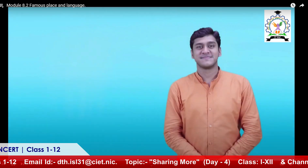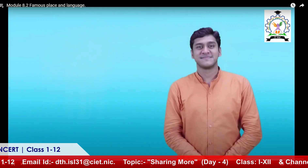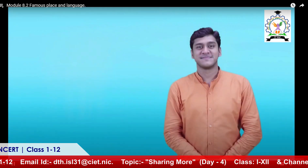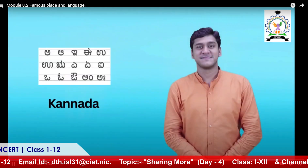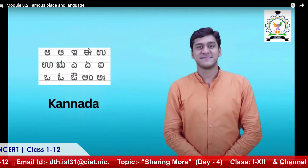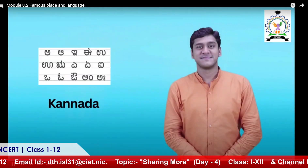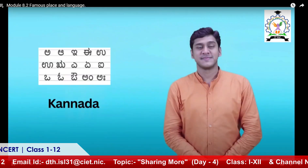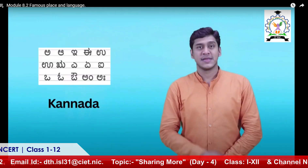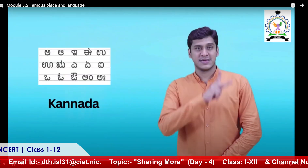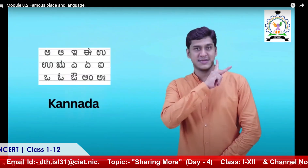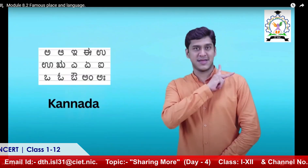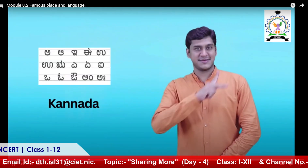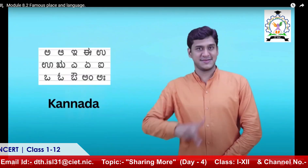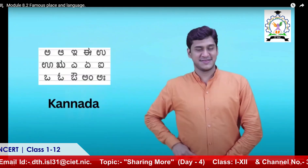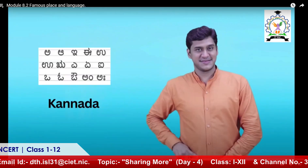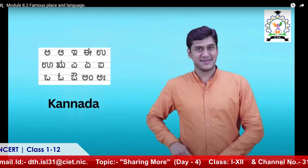गुजराती,